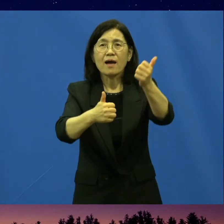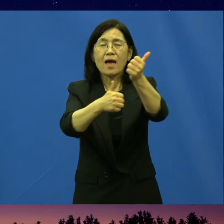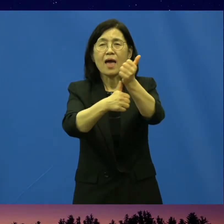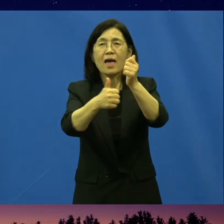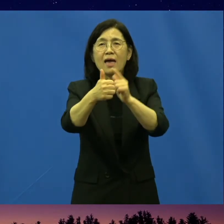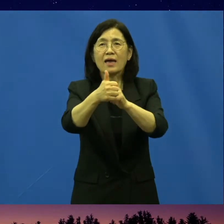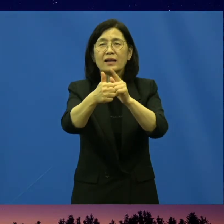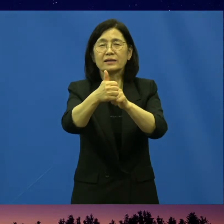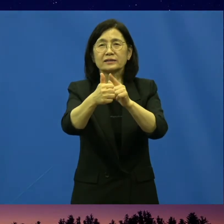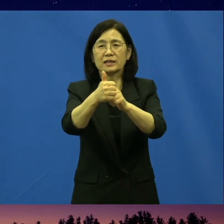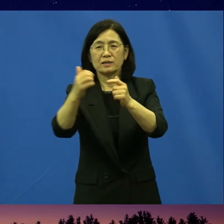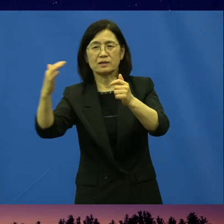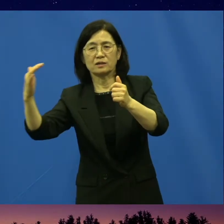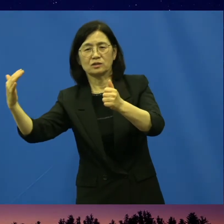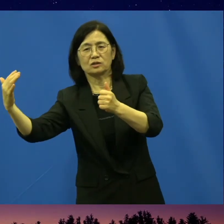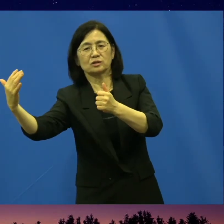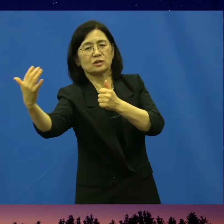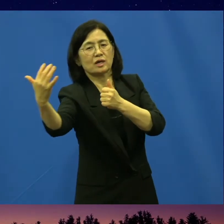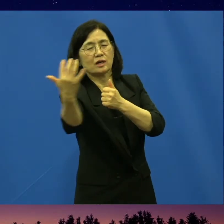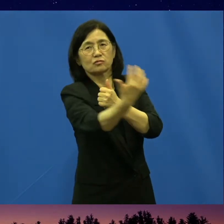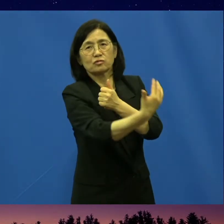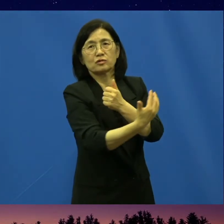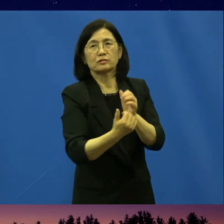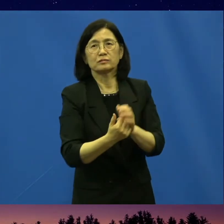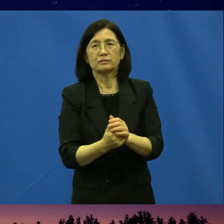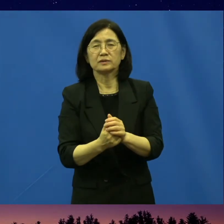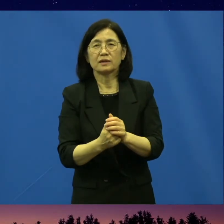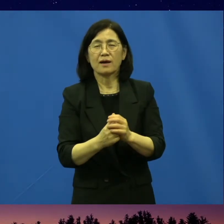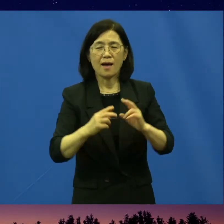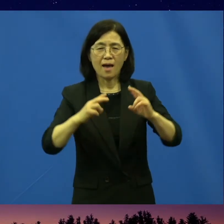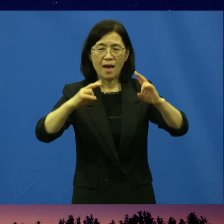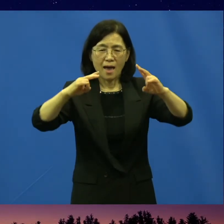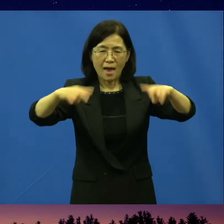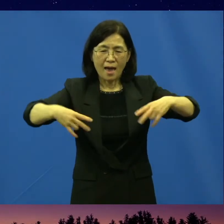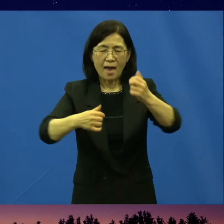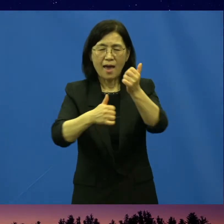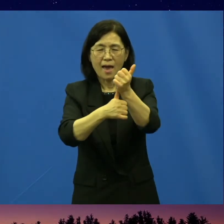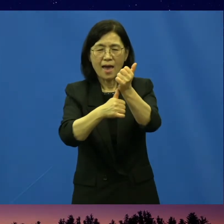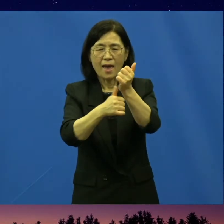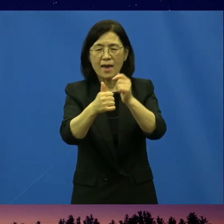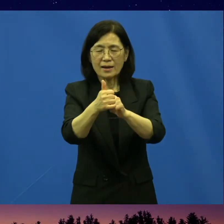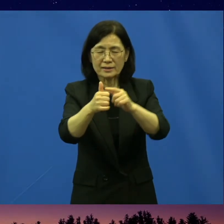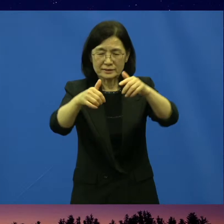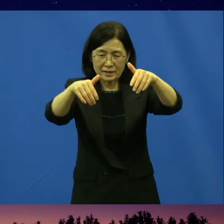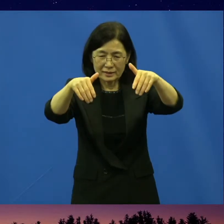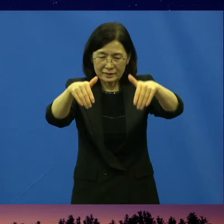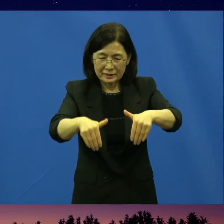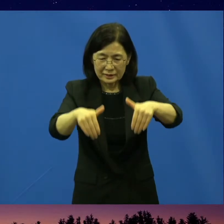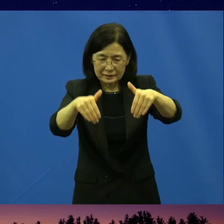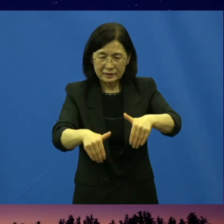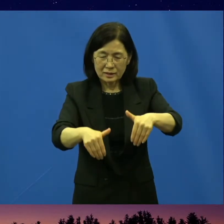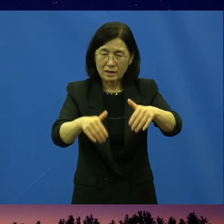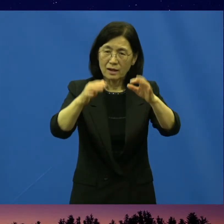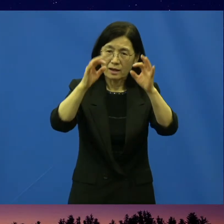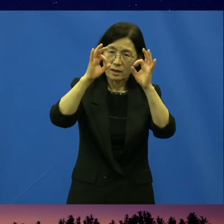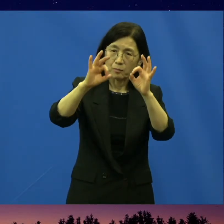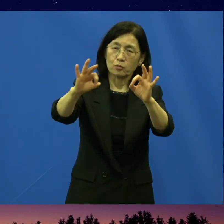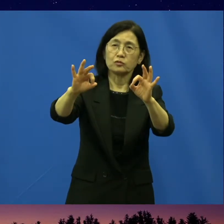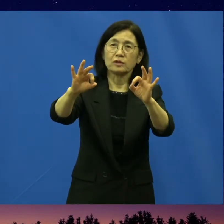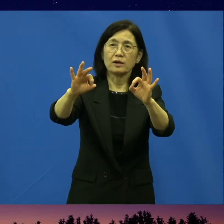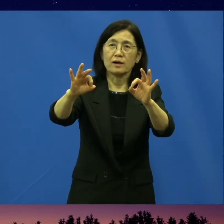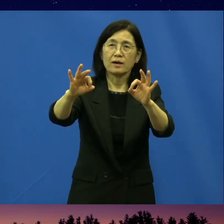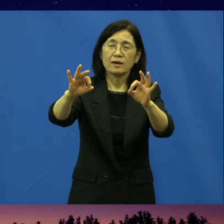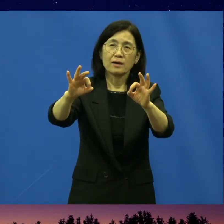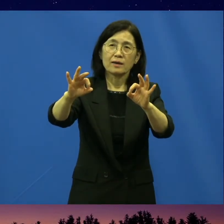여러분, 엘리사의 사환이 엘리사로부터 의의 말을 듣는 거죠. 우리와 함께한 자가 그들과 함께한 자보다 많다.